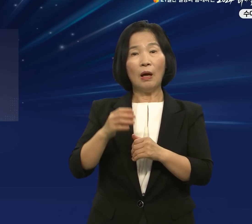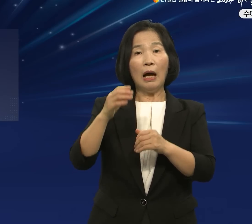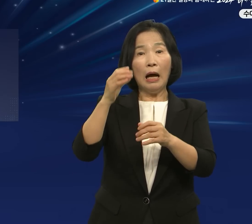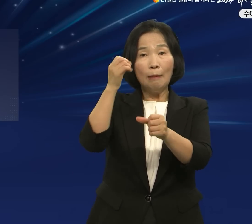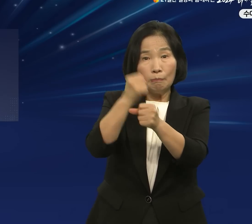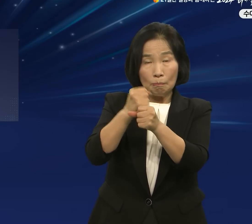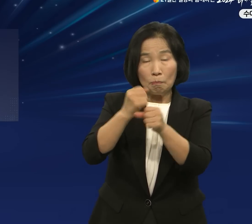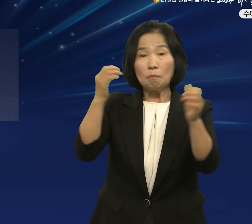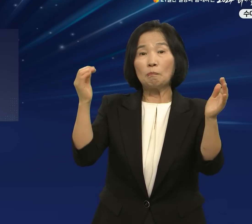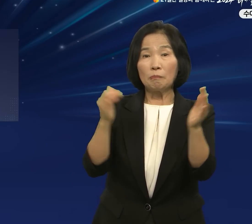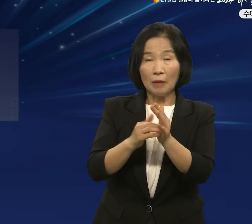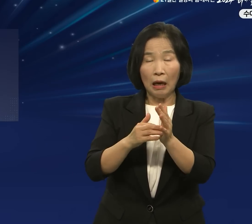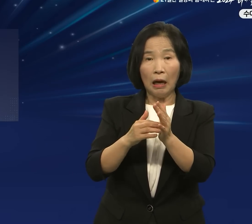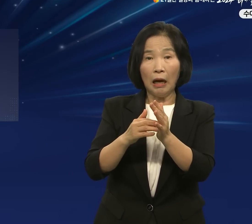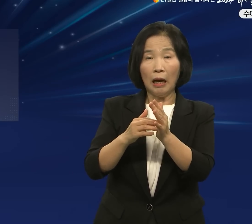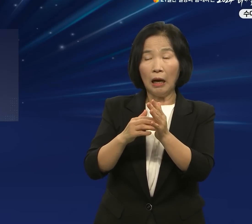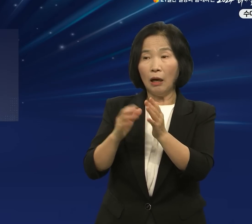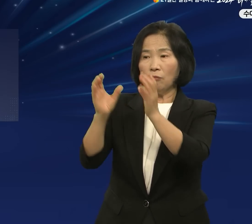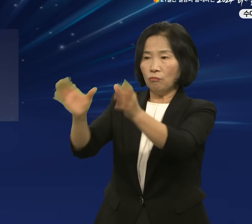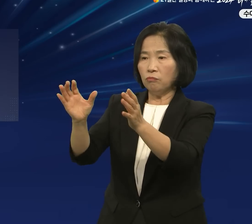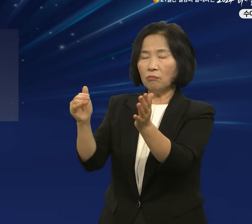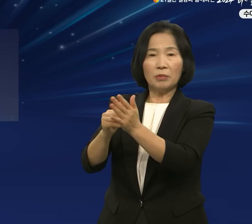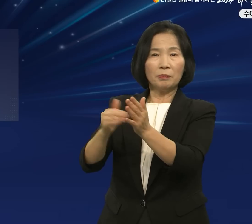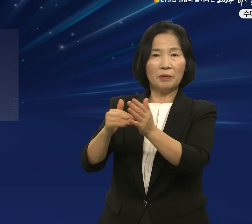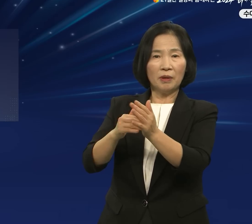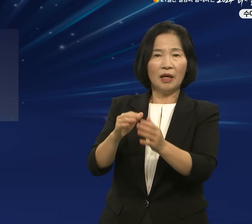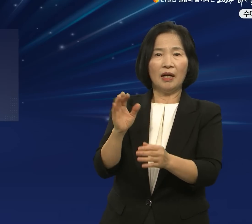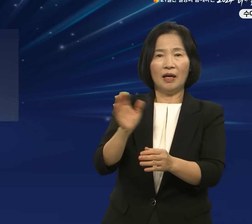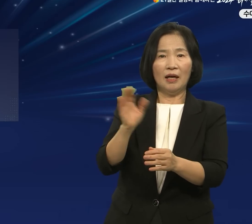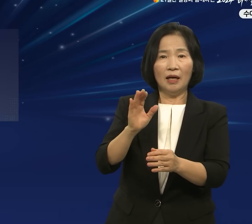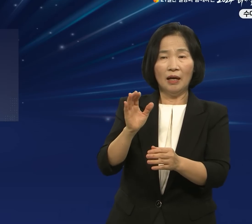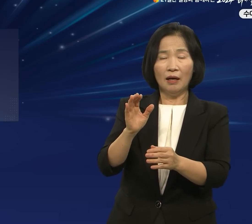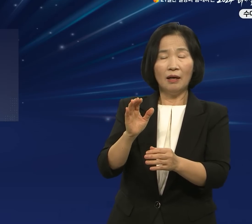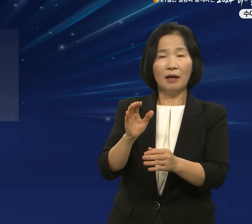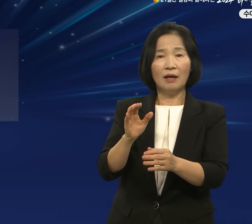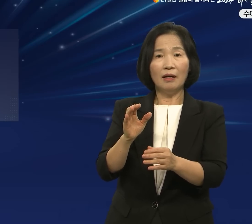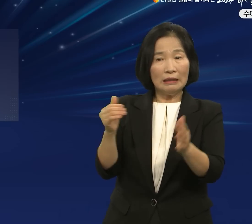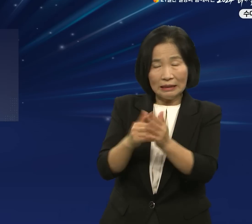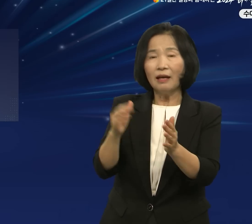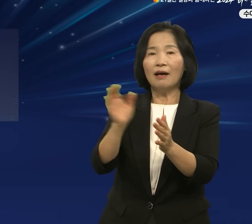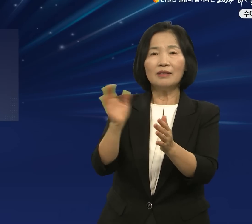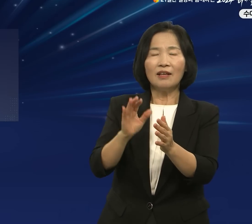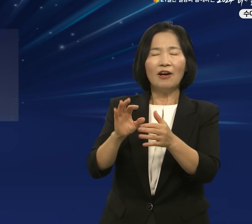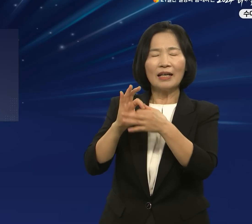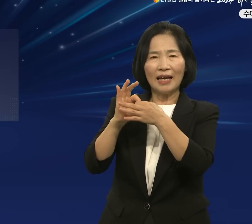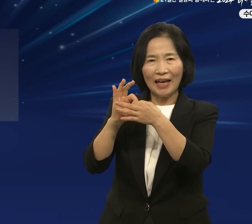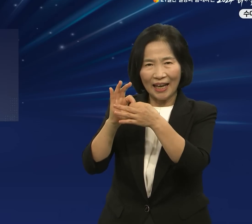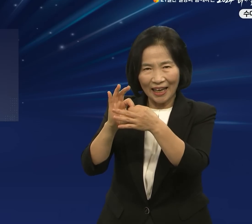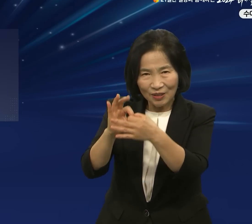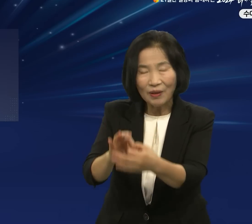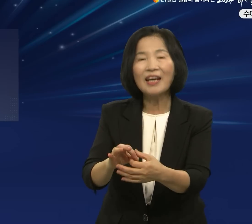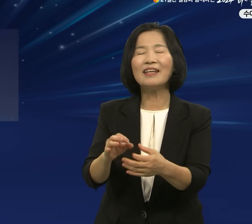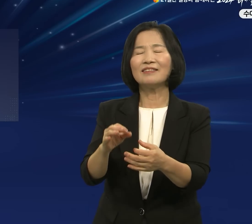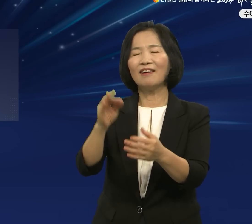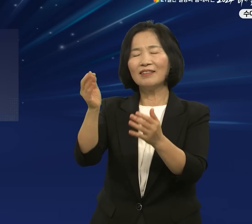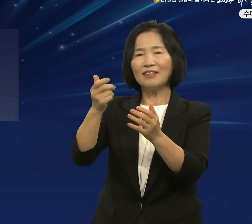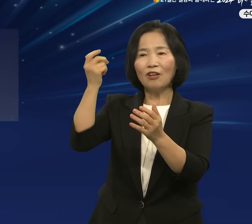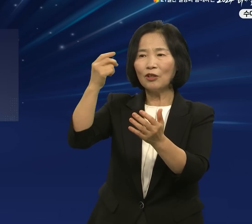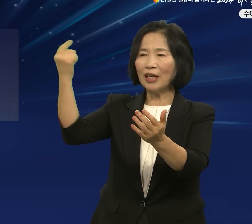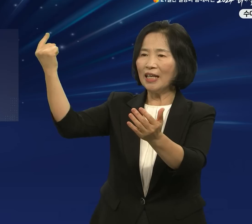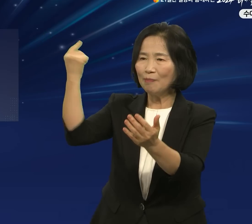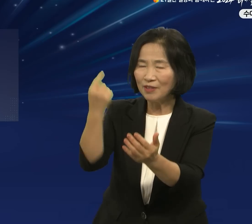내팽겨치지 않습니다. 끝나면 정말 큰일 나는 것입니다. 계속해서 하나님은 성령의